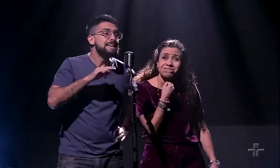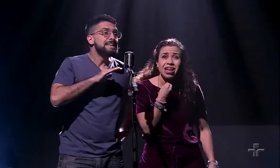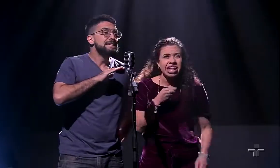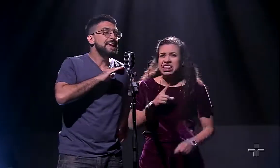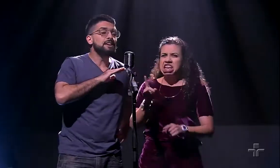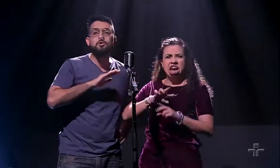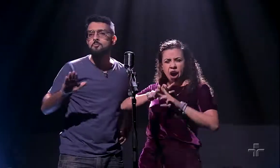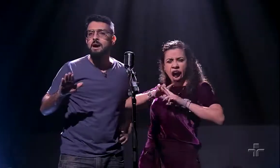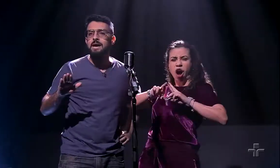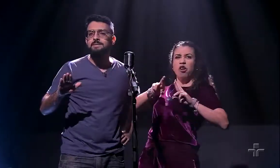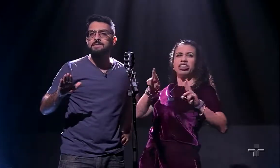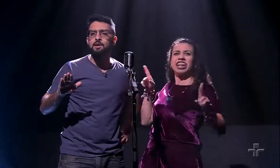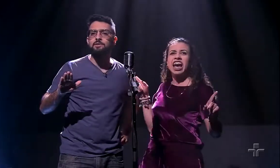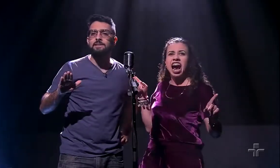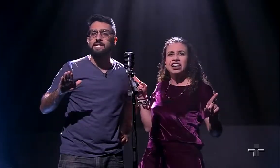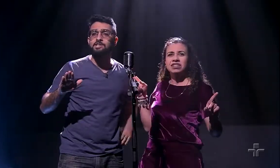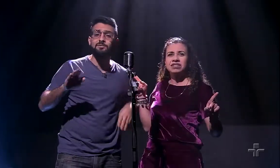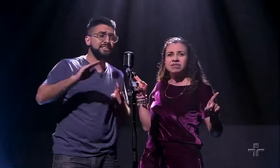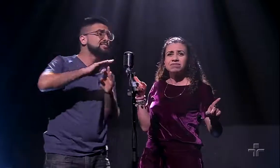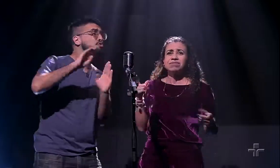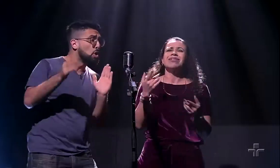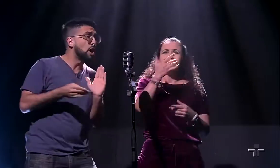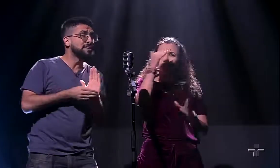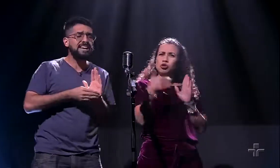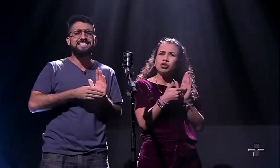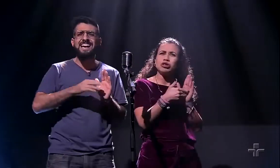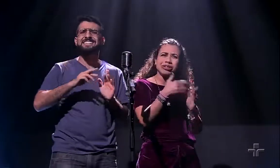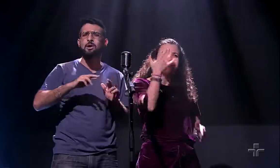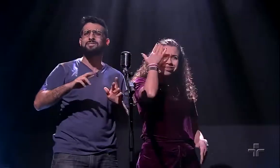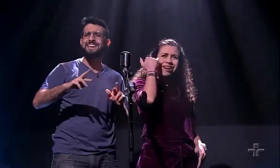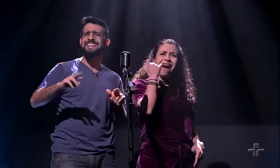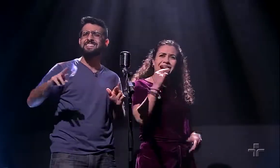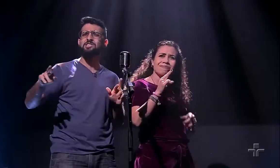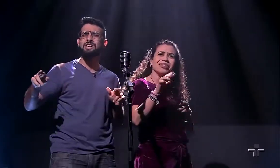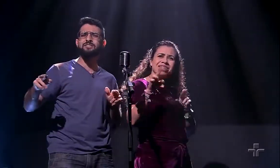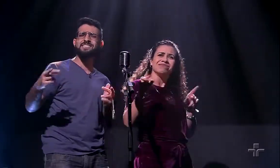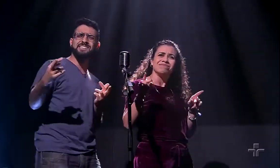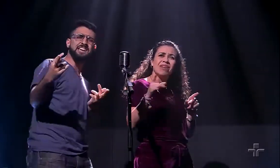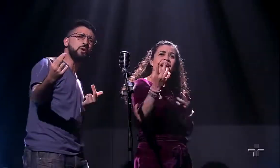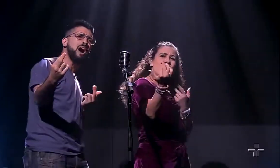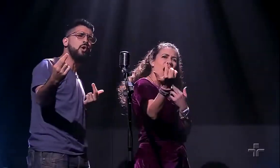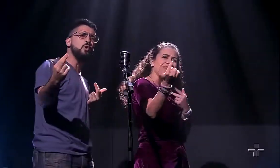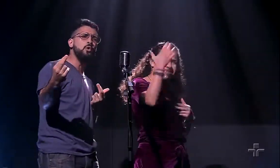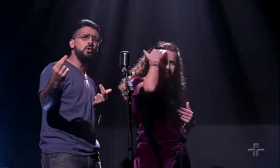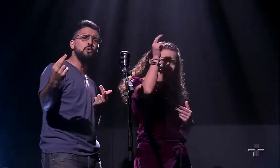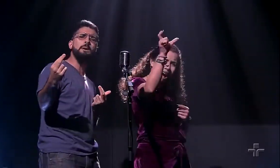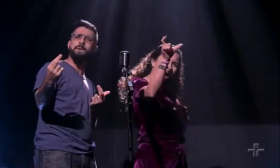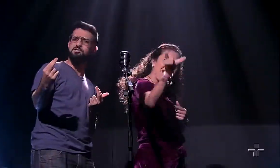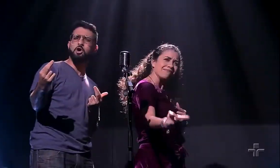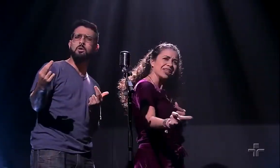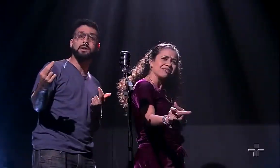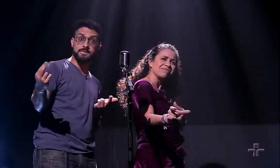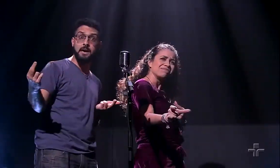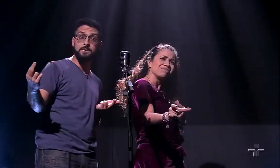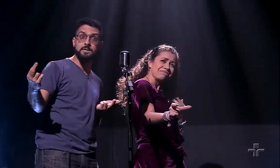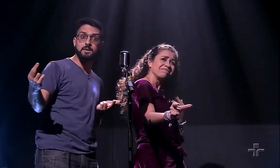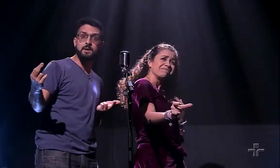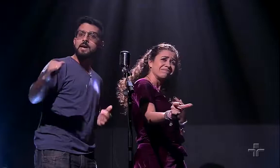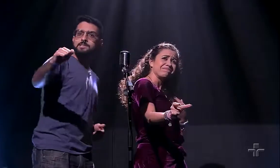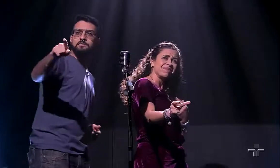nenhuma das alternativas todas as alternativas igual uma pessoa sabe se